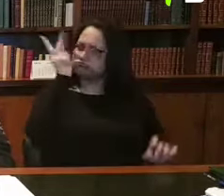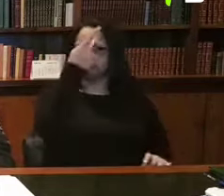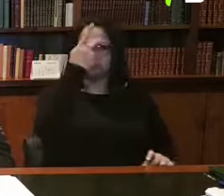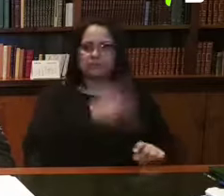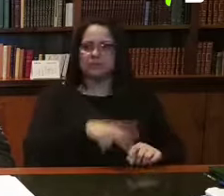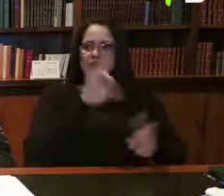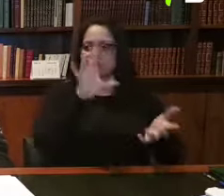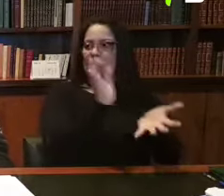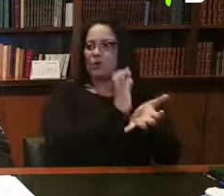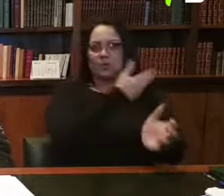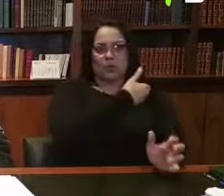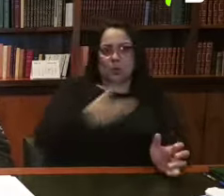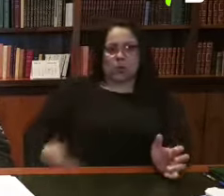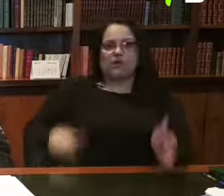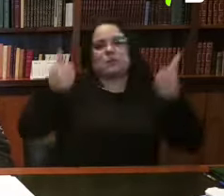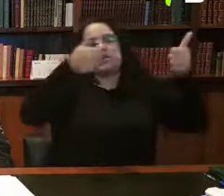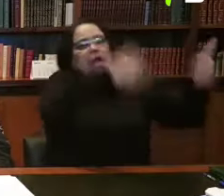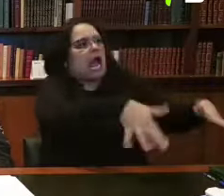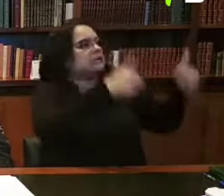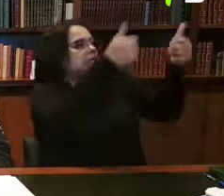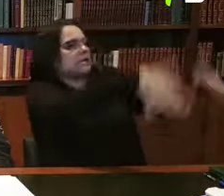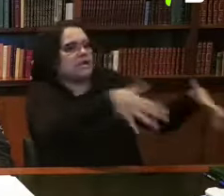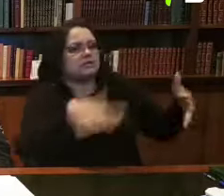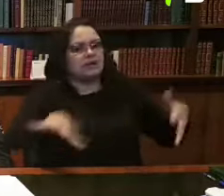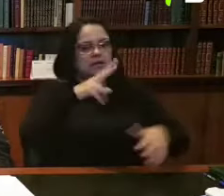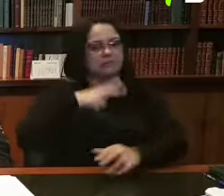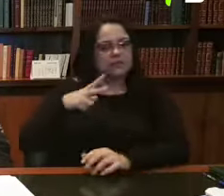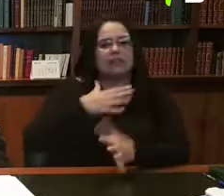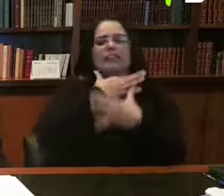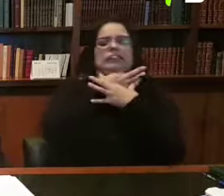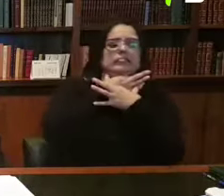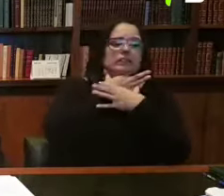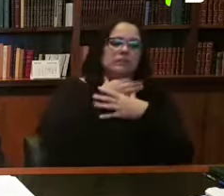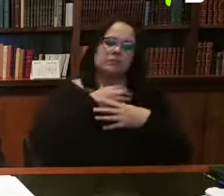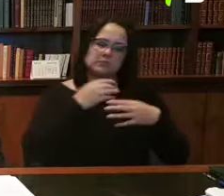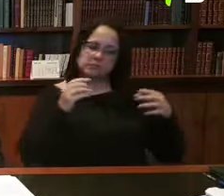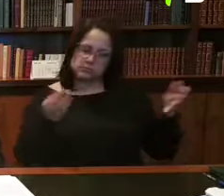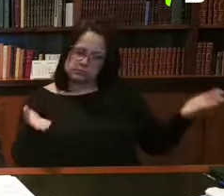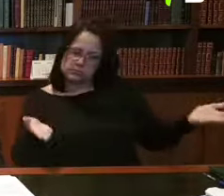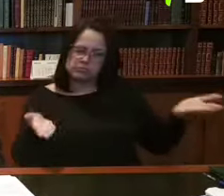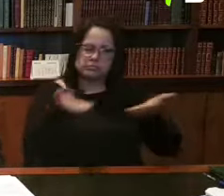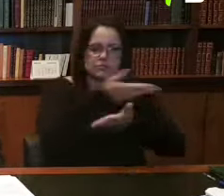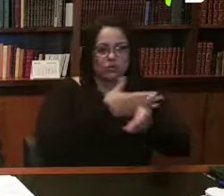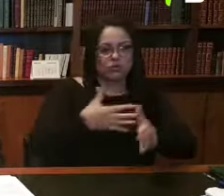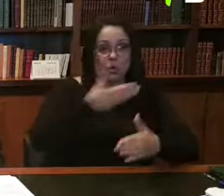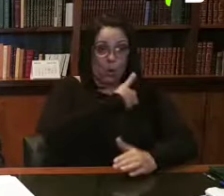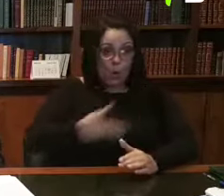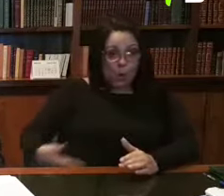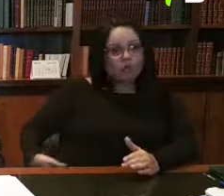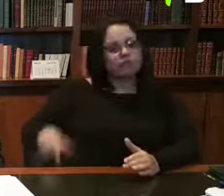governo gastando muito e o setor privado proibido nós fizemos contrário nós fizemos o governo